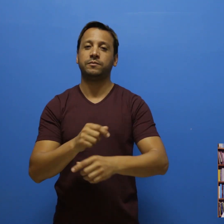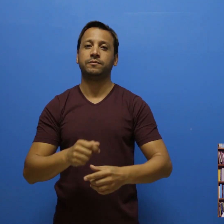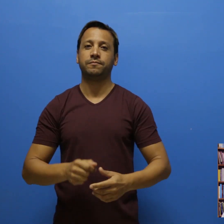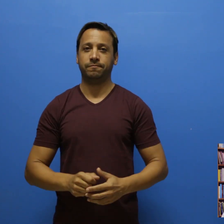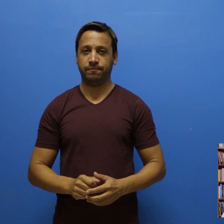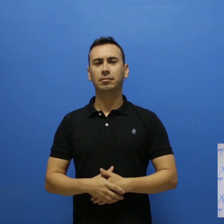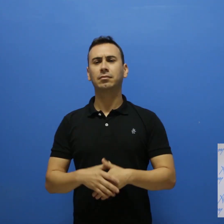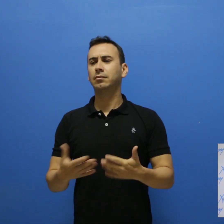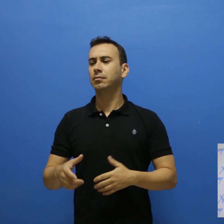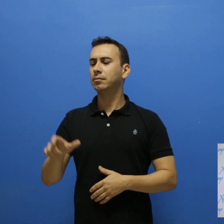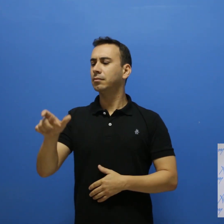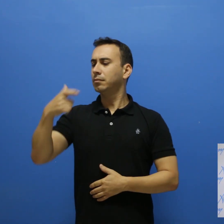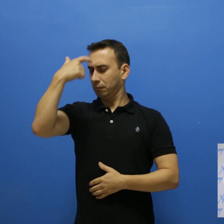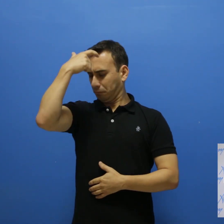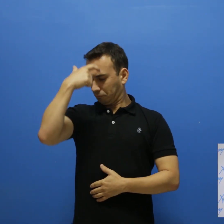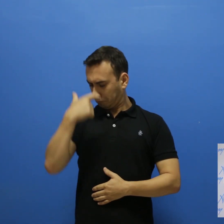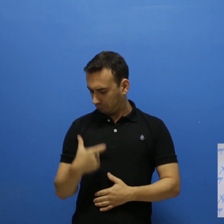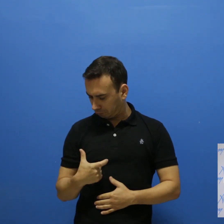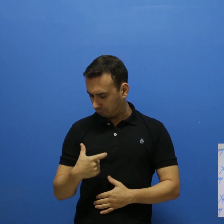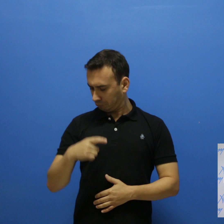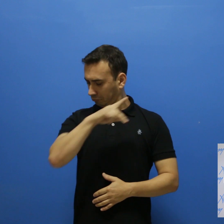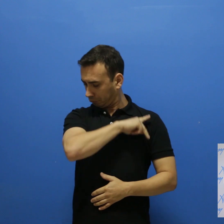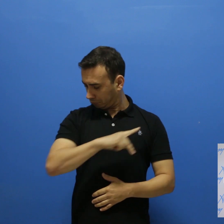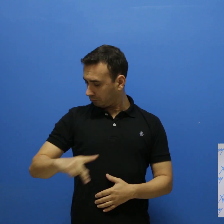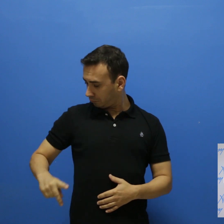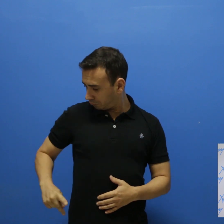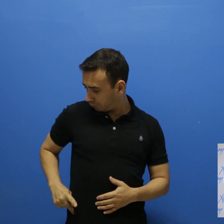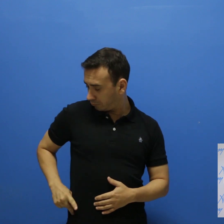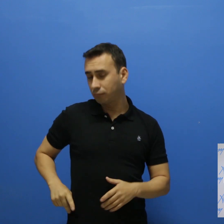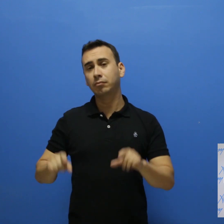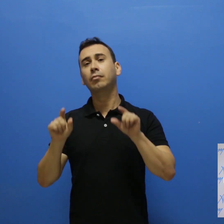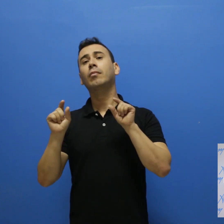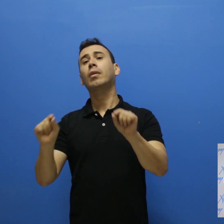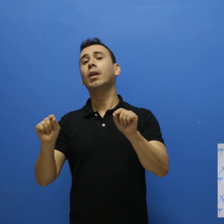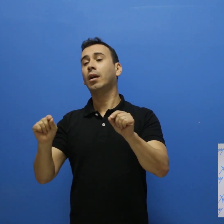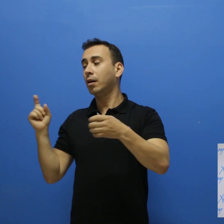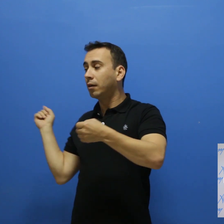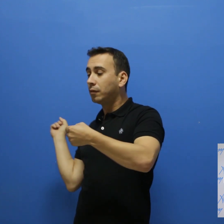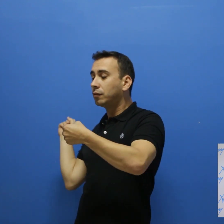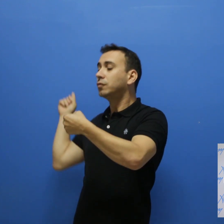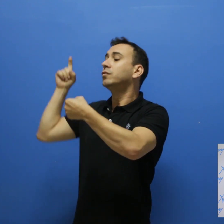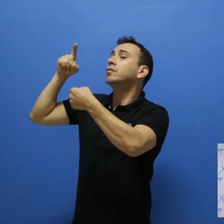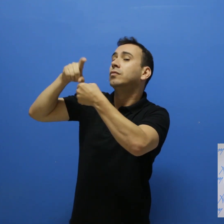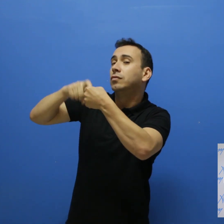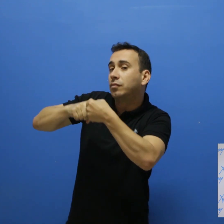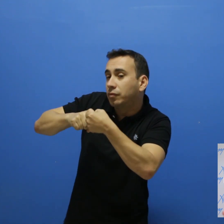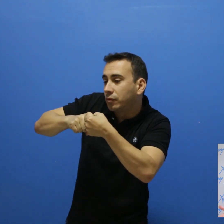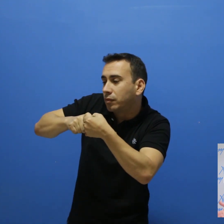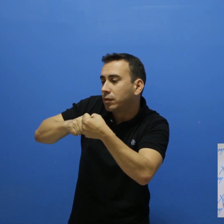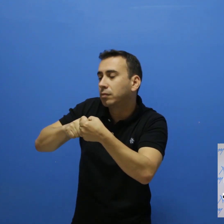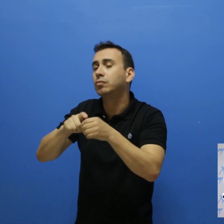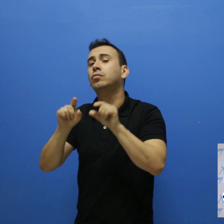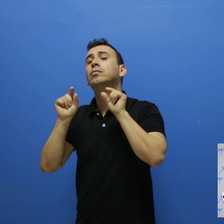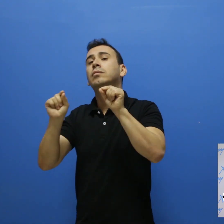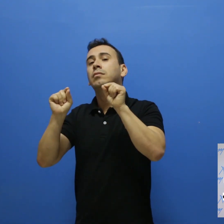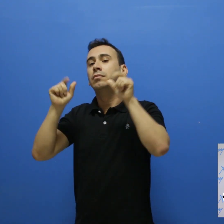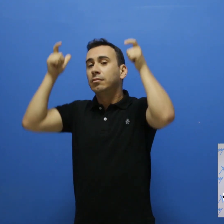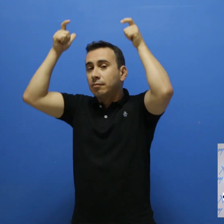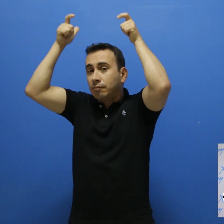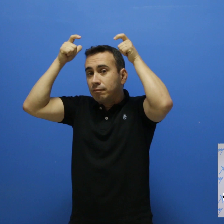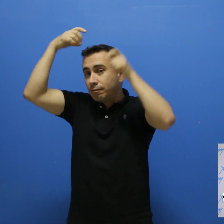contrário disso, né? A figura do presidente é a recuperação do